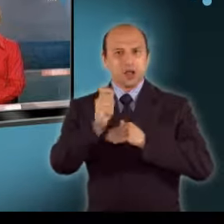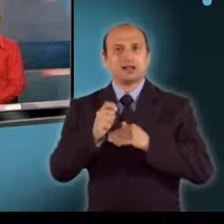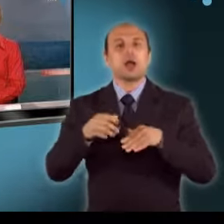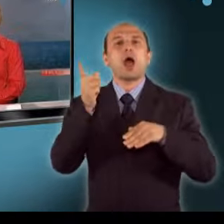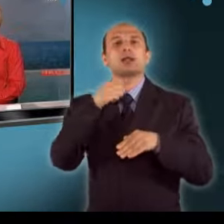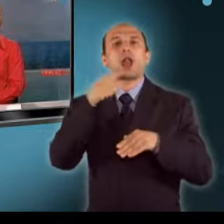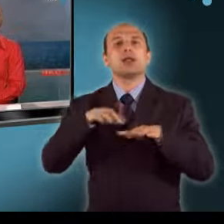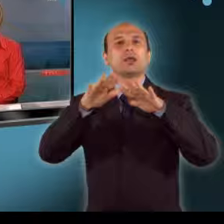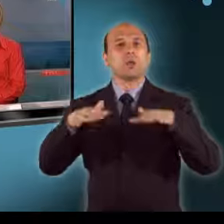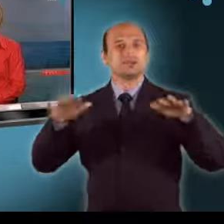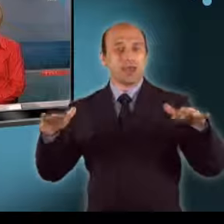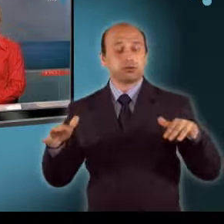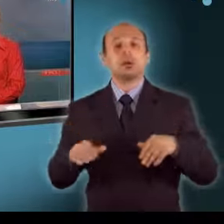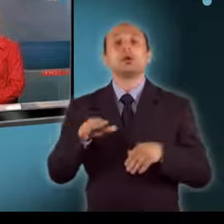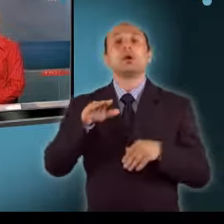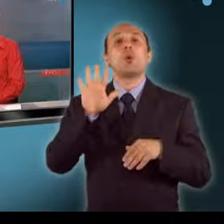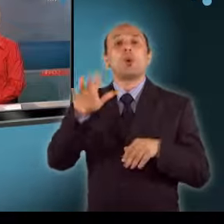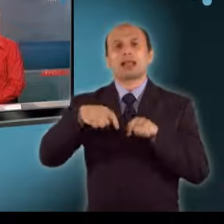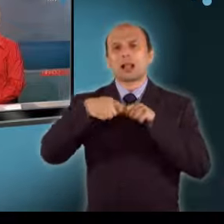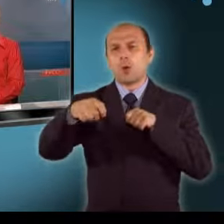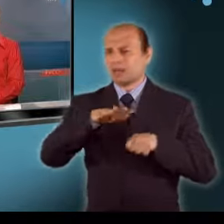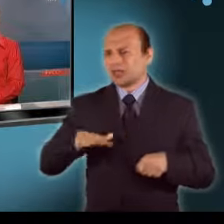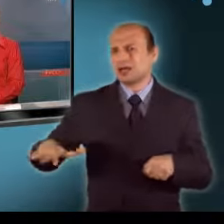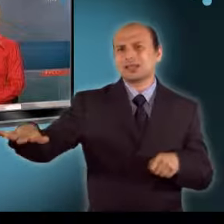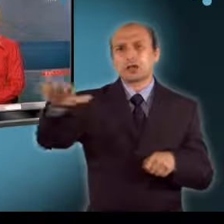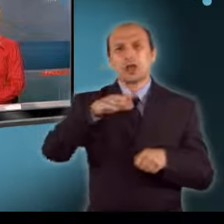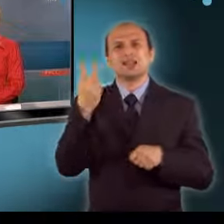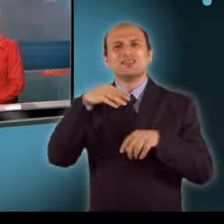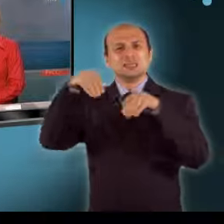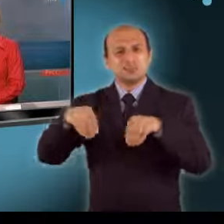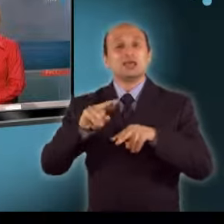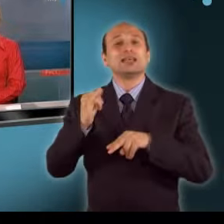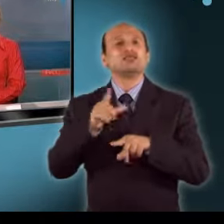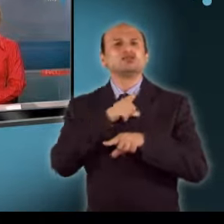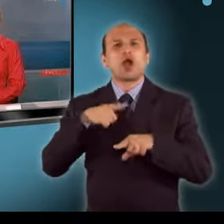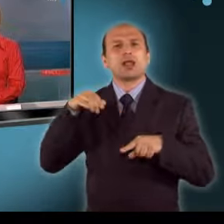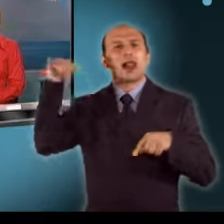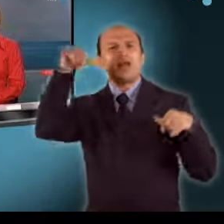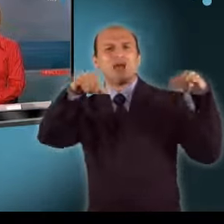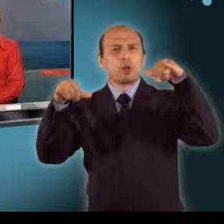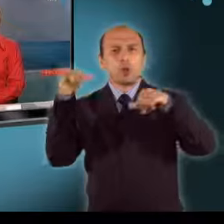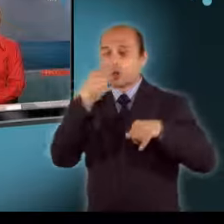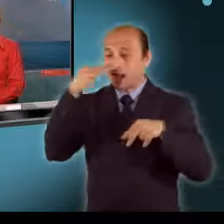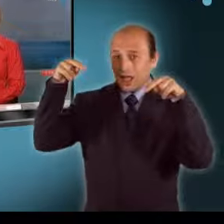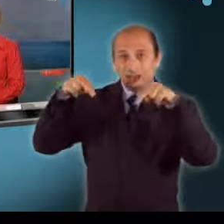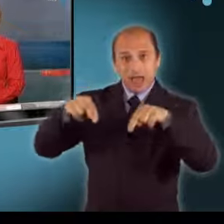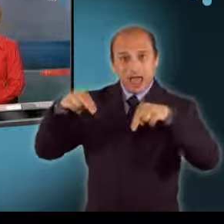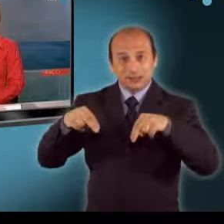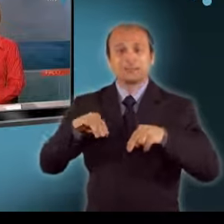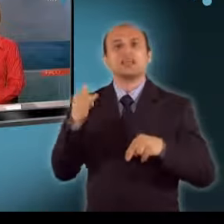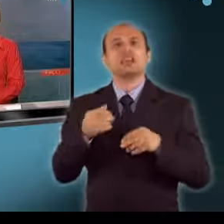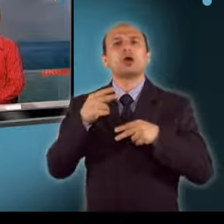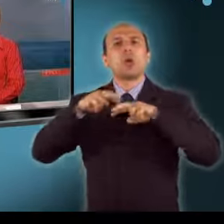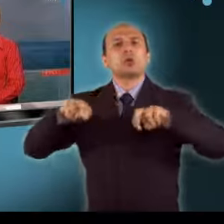gép maradványai 5 kilométer hosszan terülnek el a vízen. Egyelőre csak a levegőből látják a roncsokat, a kutatóhajók csak estére